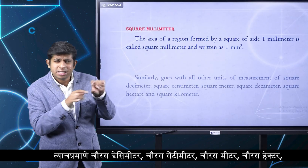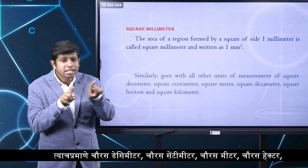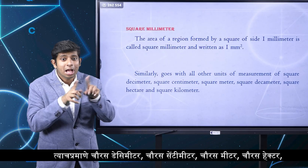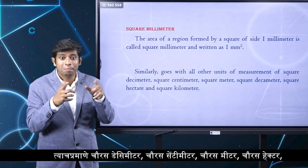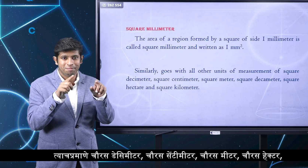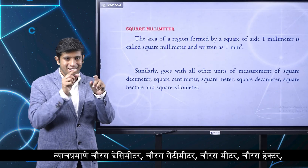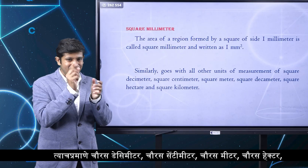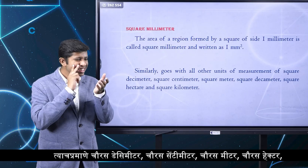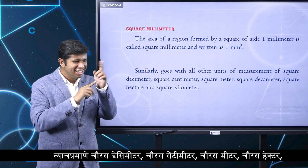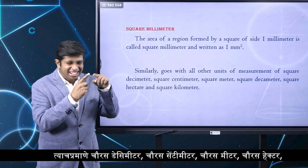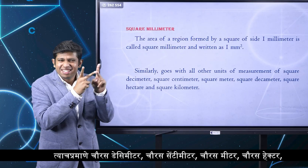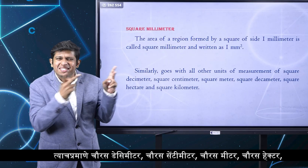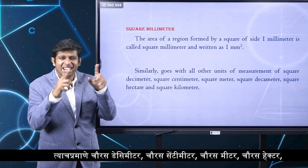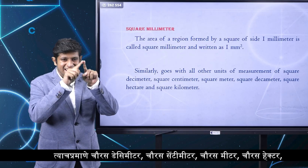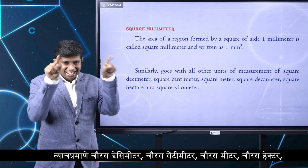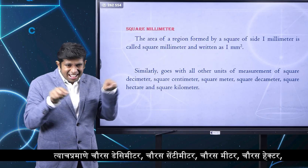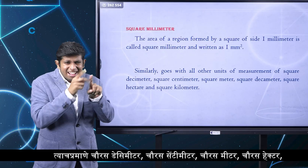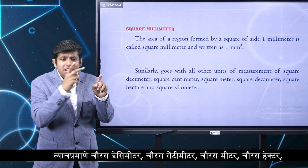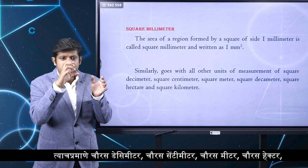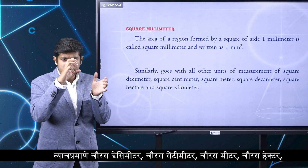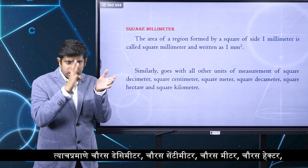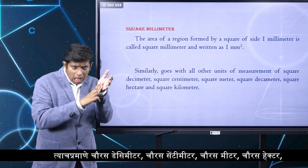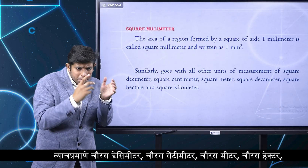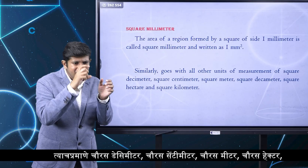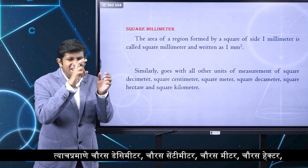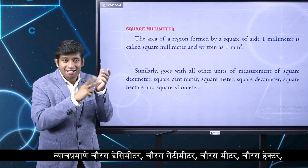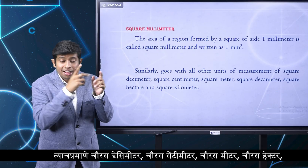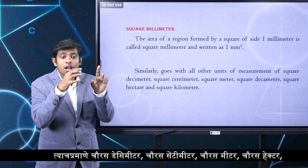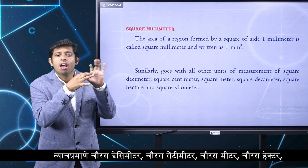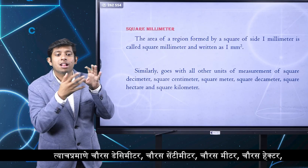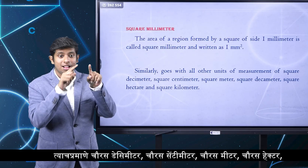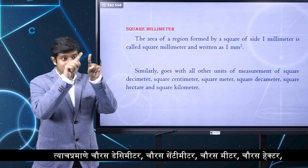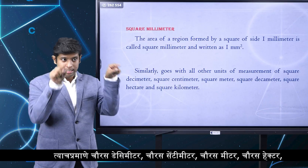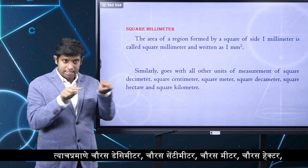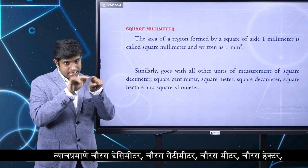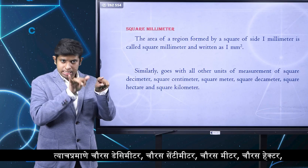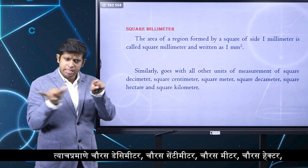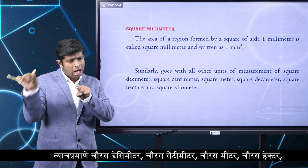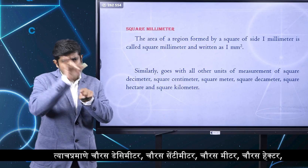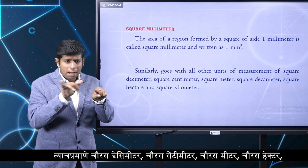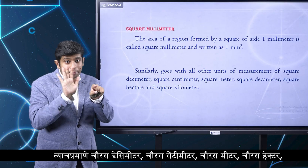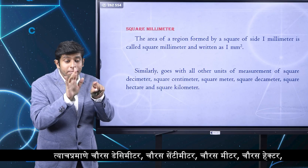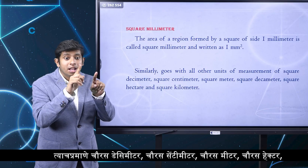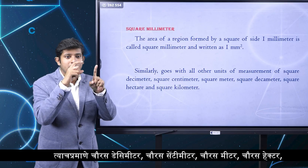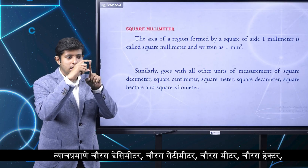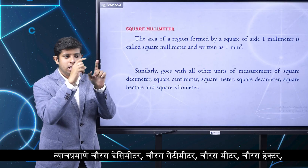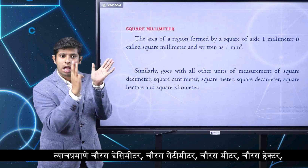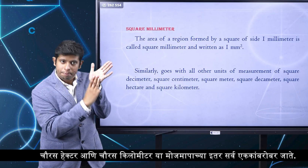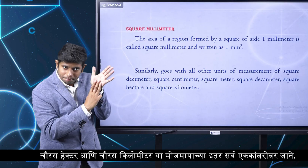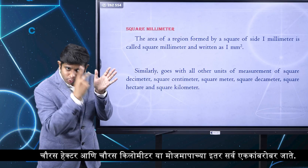त्याचप्रमाणे चौरस डेसिमीटर, चौरस सेंटीमीटर, चौरस मीटर, चौरस